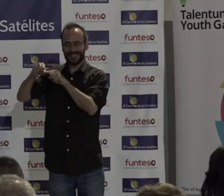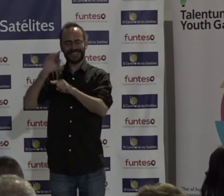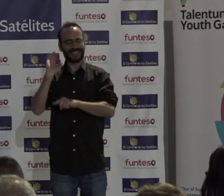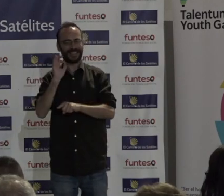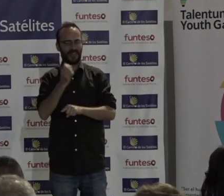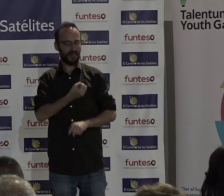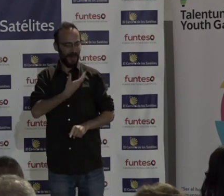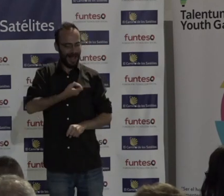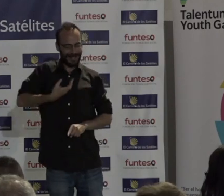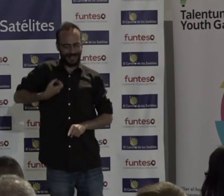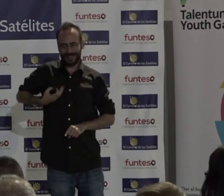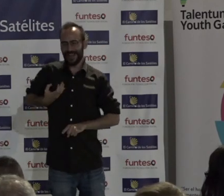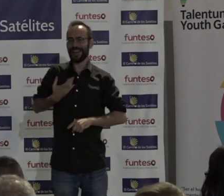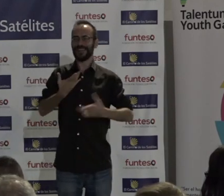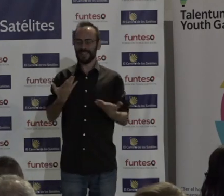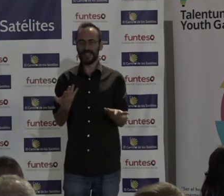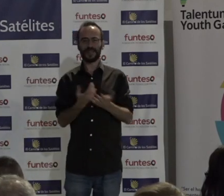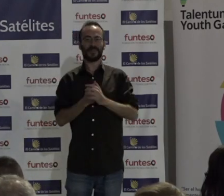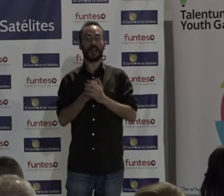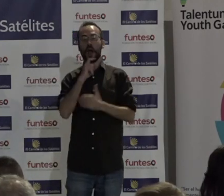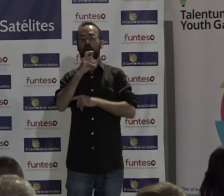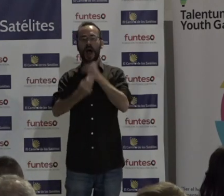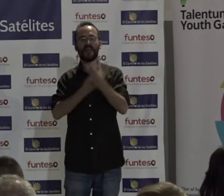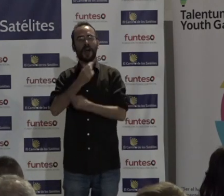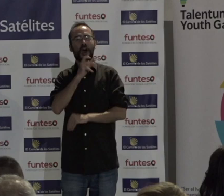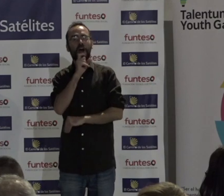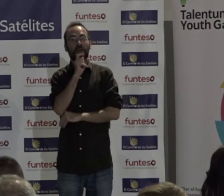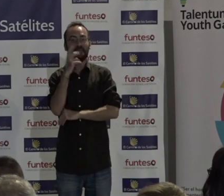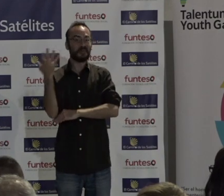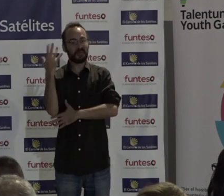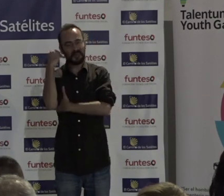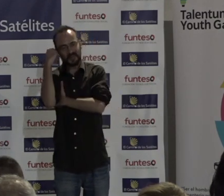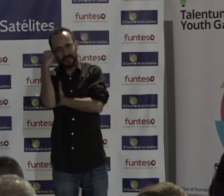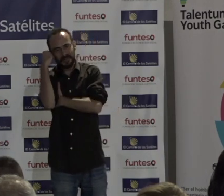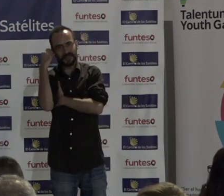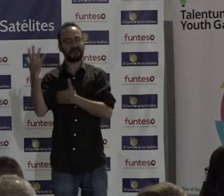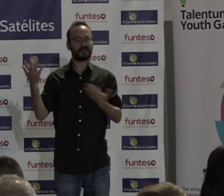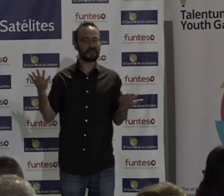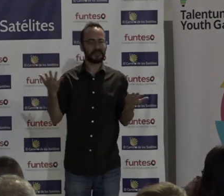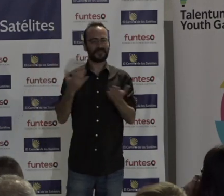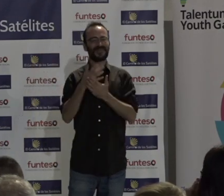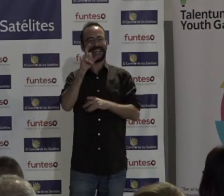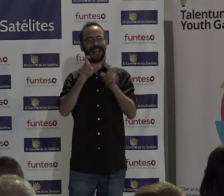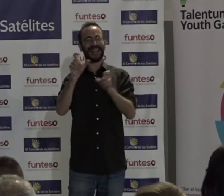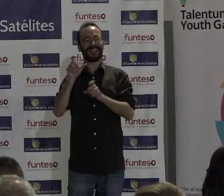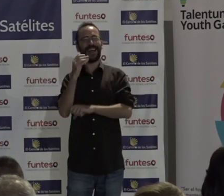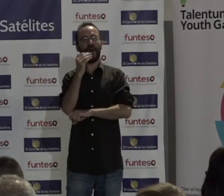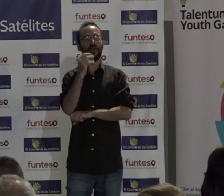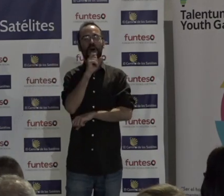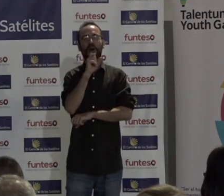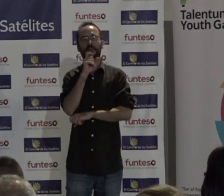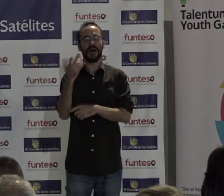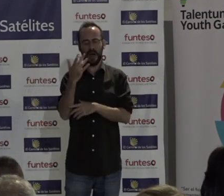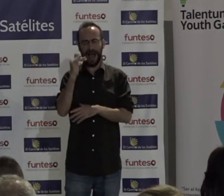¿no? Y cómo utilizamos esa herramienta que está al alcance de todas las fortunas y sobre todo de la gente joven que rebosa